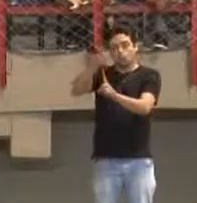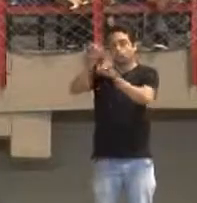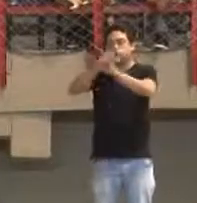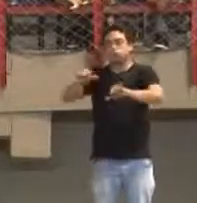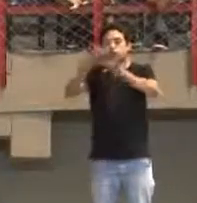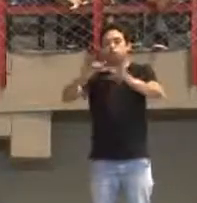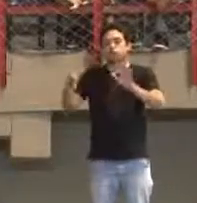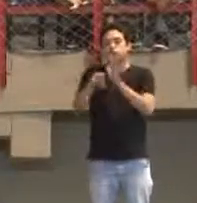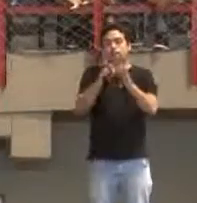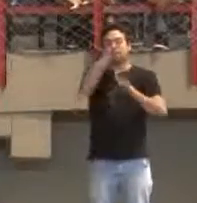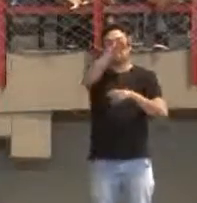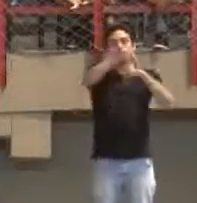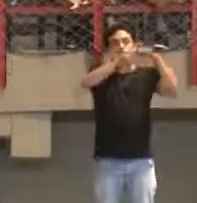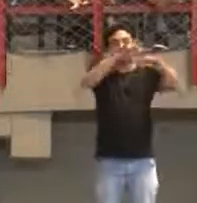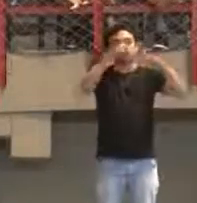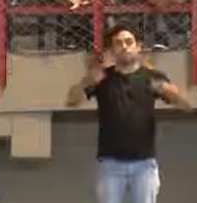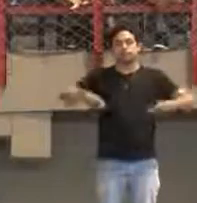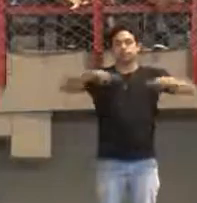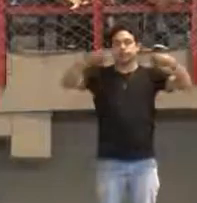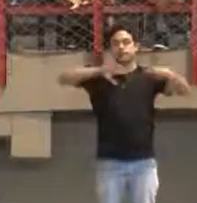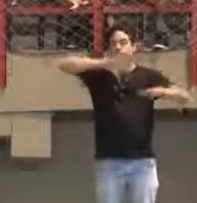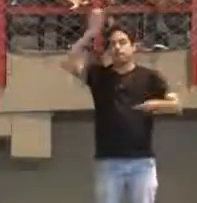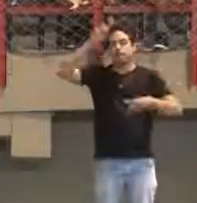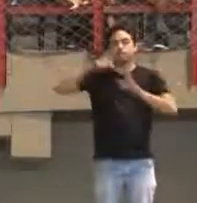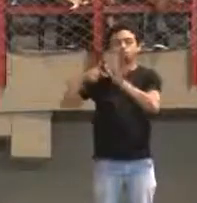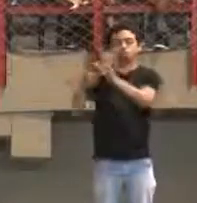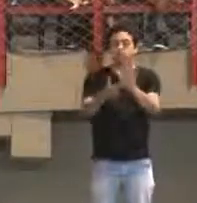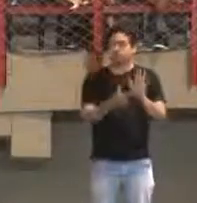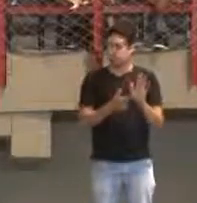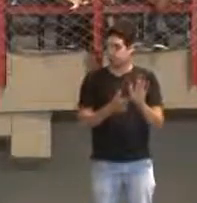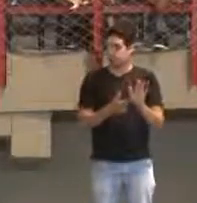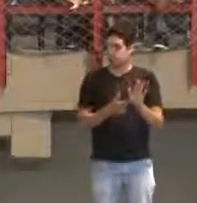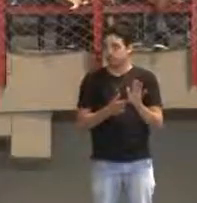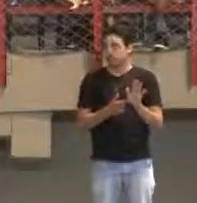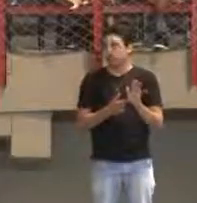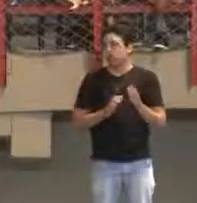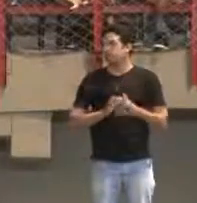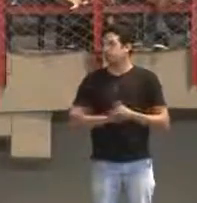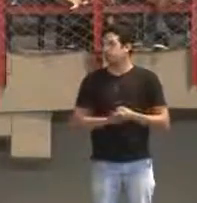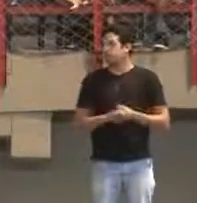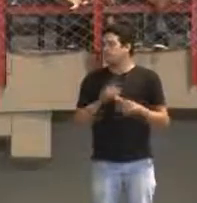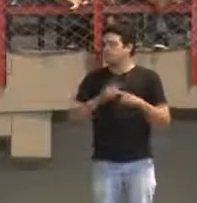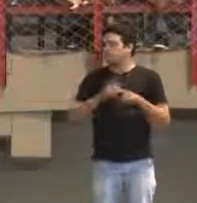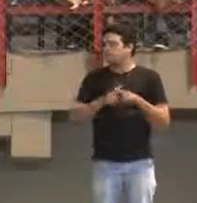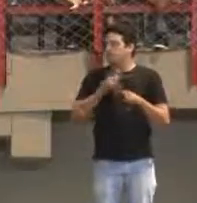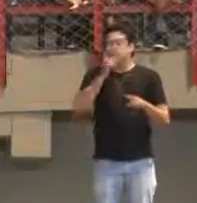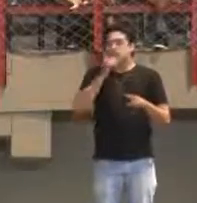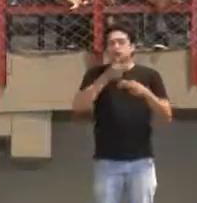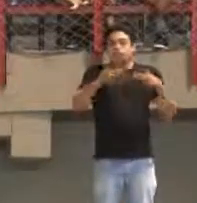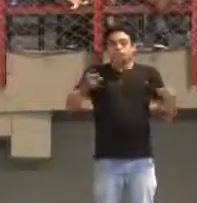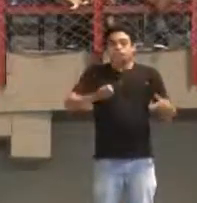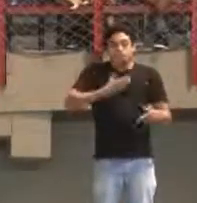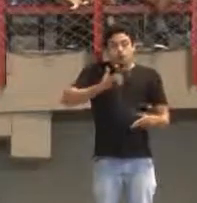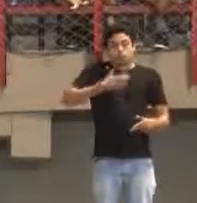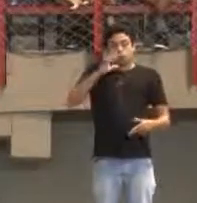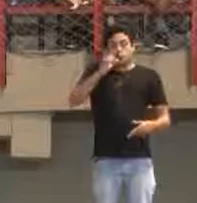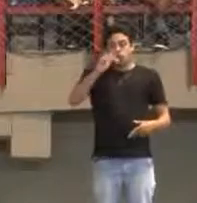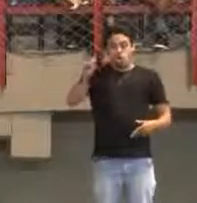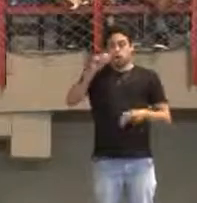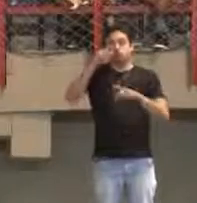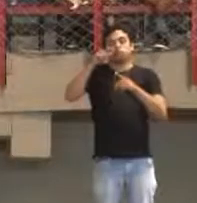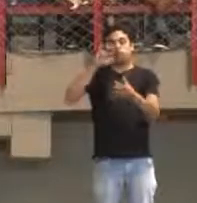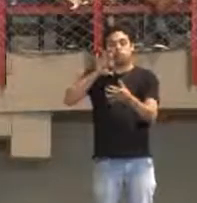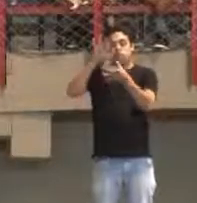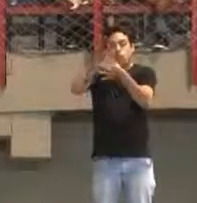propaganda sim da Guerra a coisa vai ser tão séria que esse poema coca-cola é